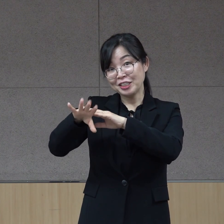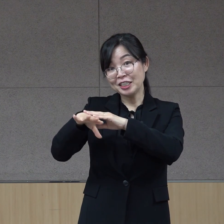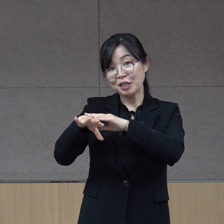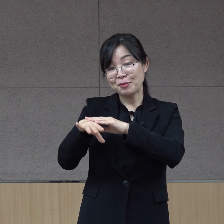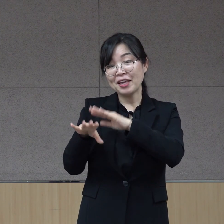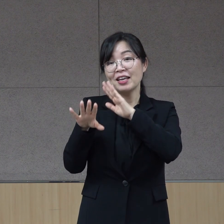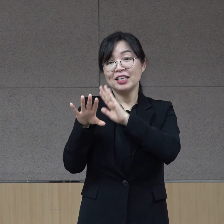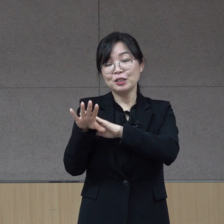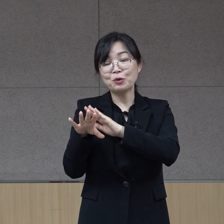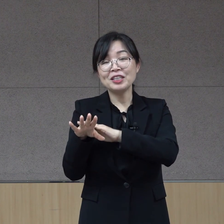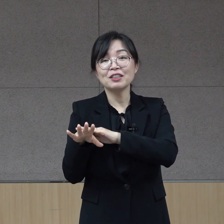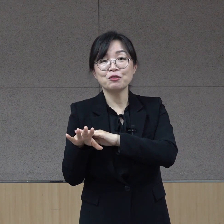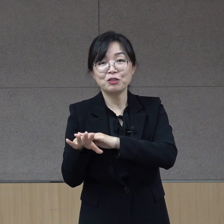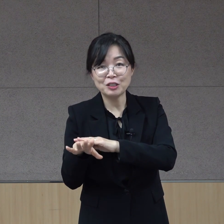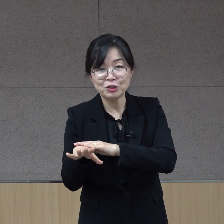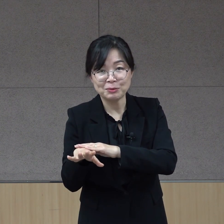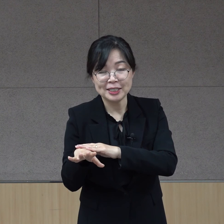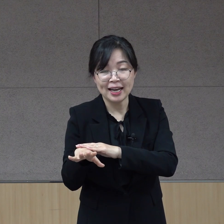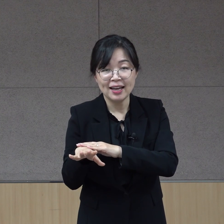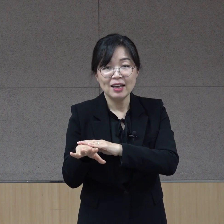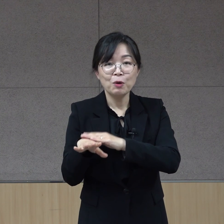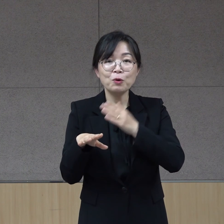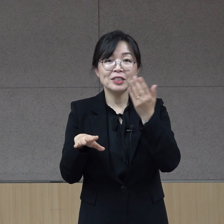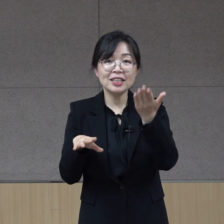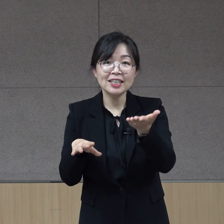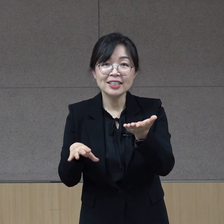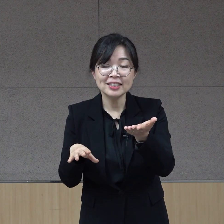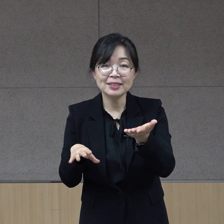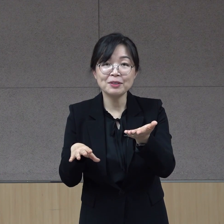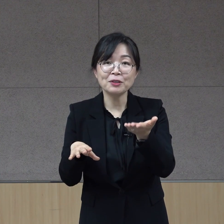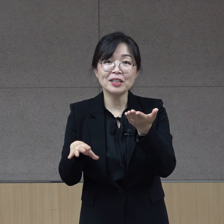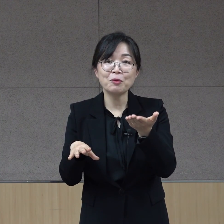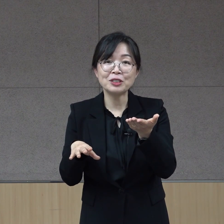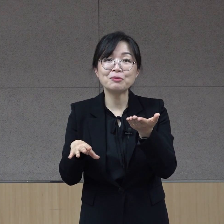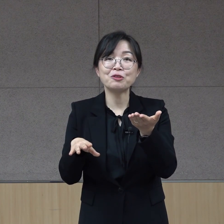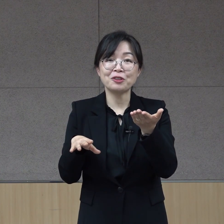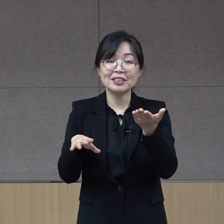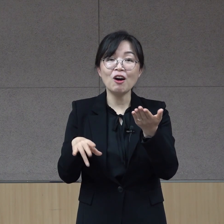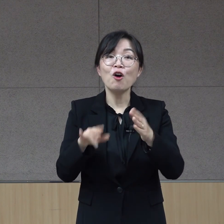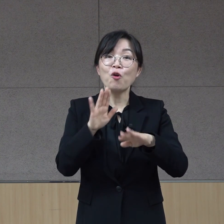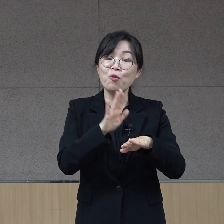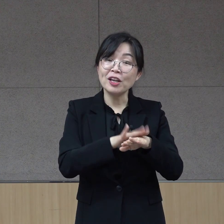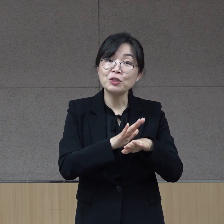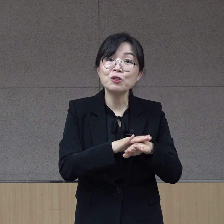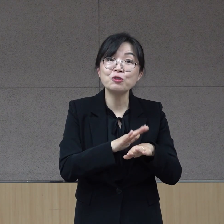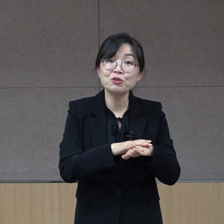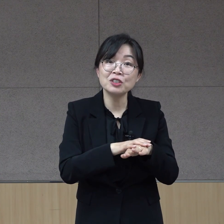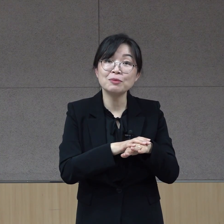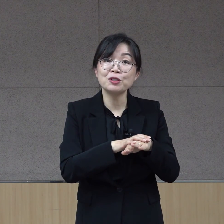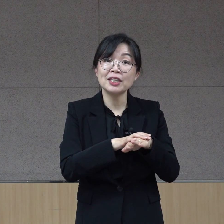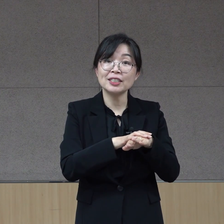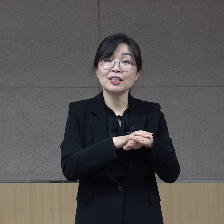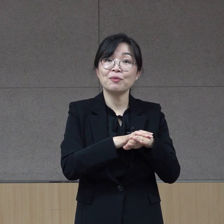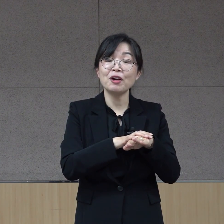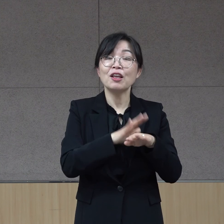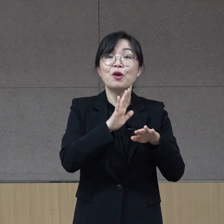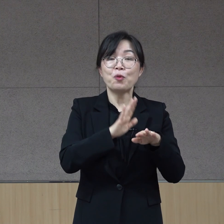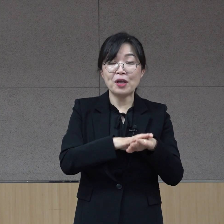쓰기 때문에 이 손이 저는 우세손입니다. 혹시 지금 이 영상을 보신 분 중에서 왼손을 주로 쓰시는 분이 계신다면